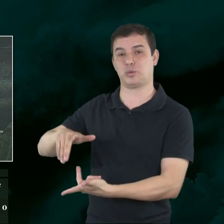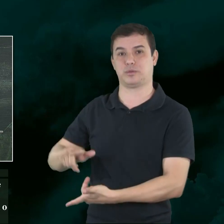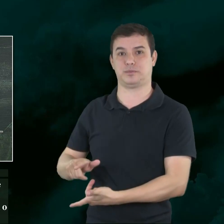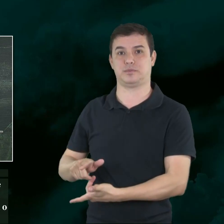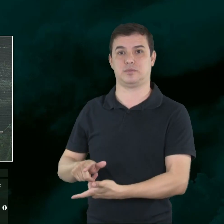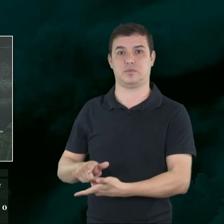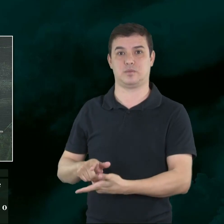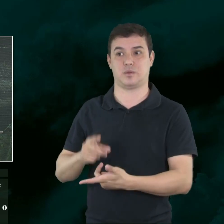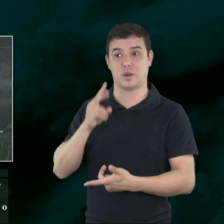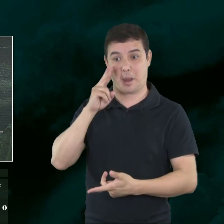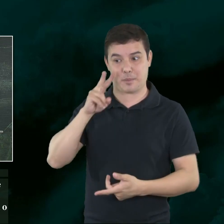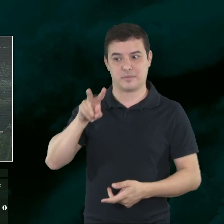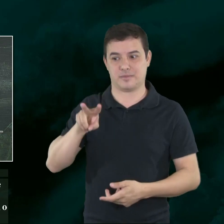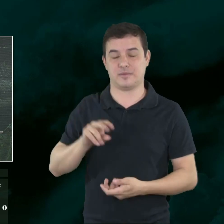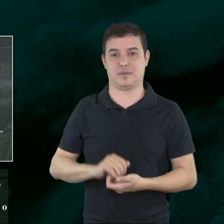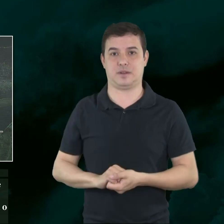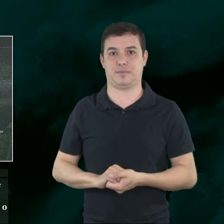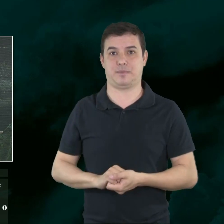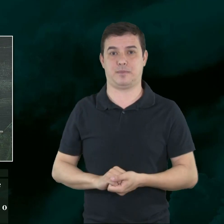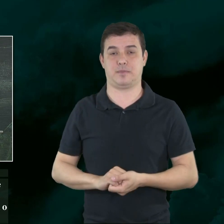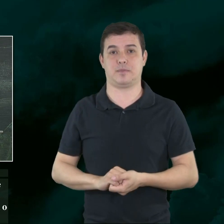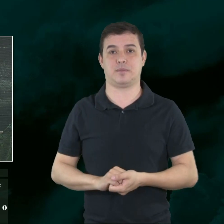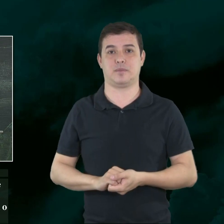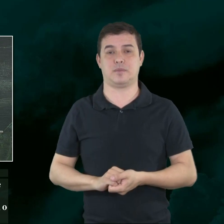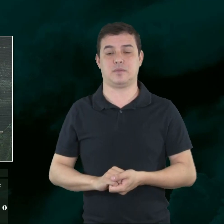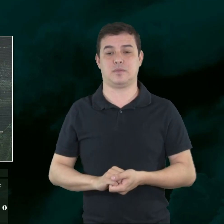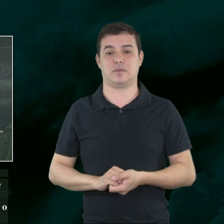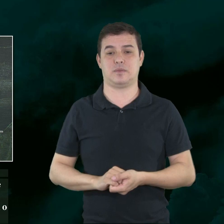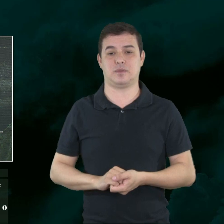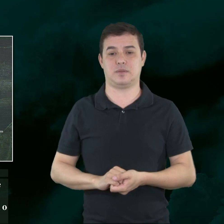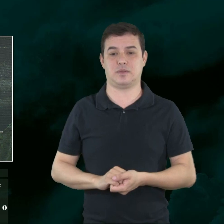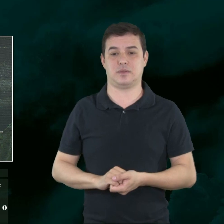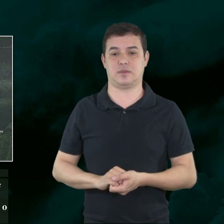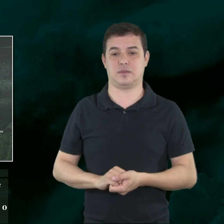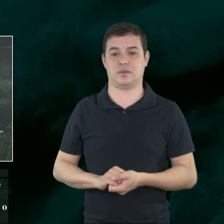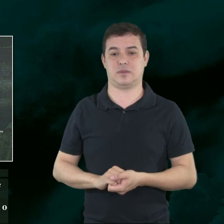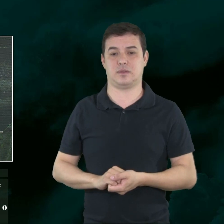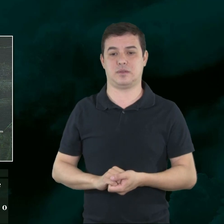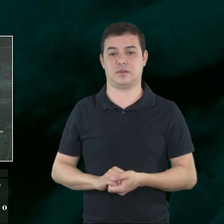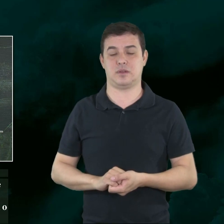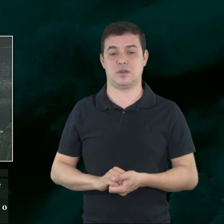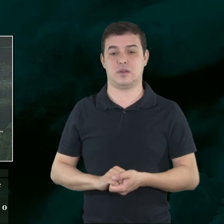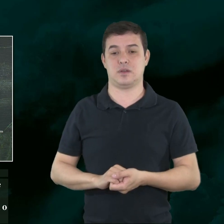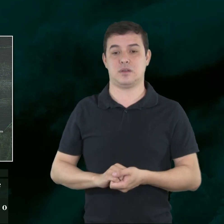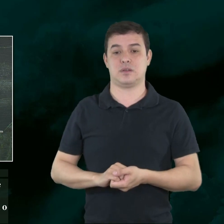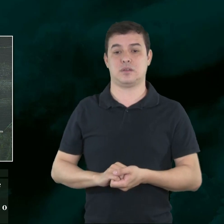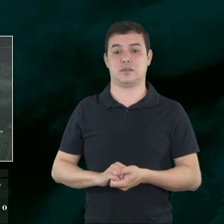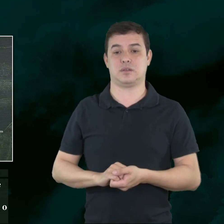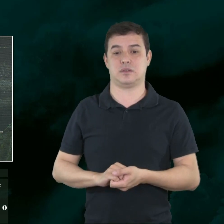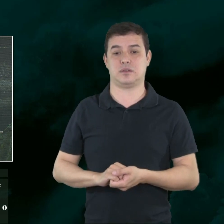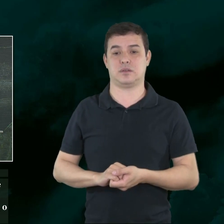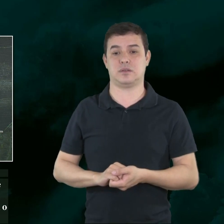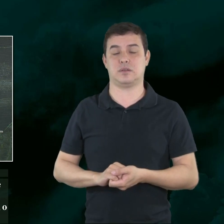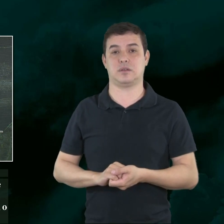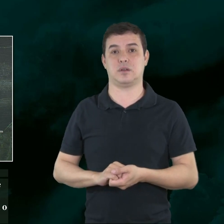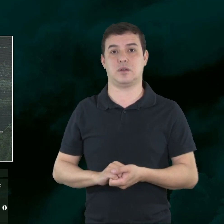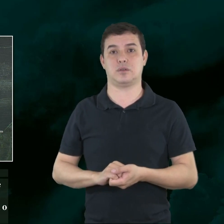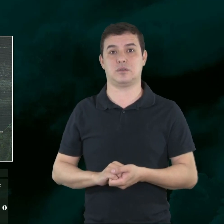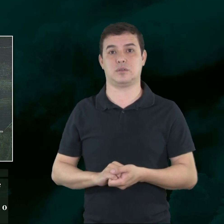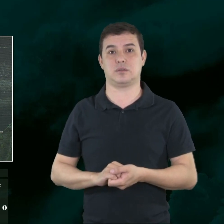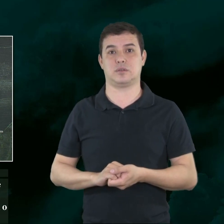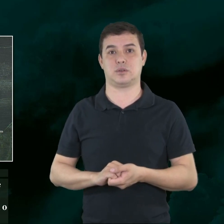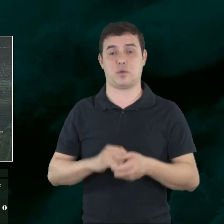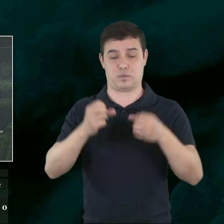queridos irmãos, essa apostasia, né, na verdade já vem sendo trabalhada. Eu vou explicar um pouco melhor que seja